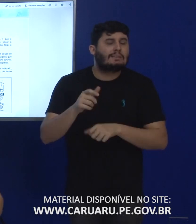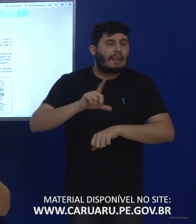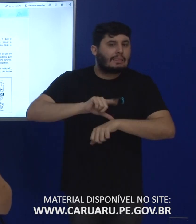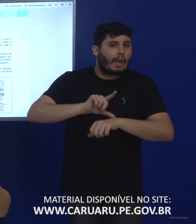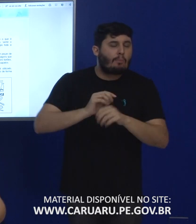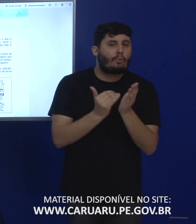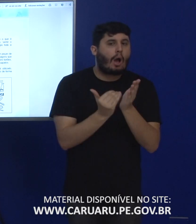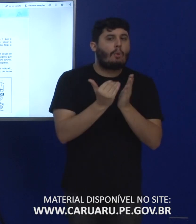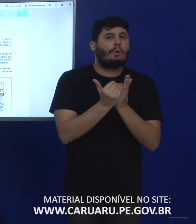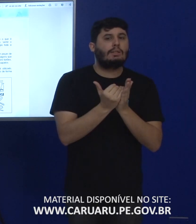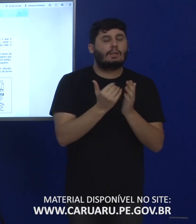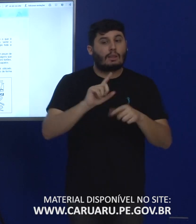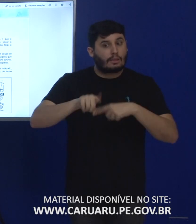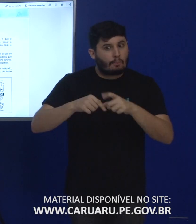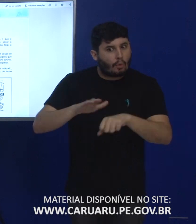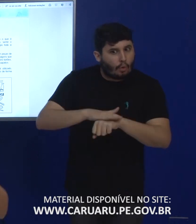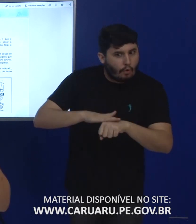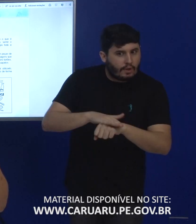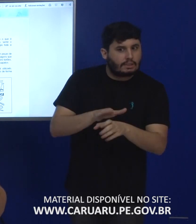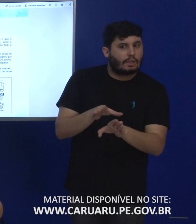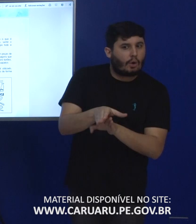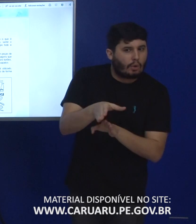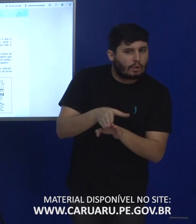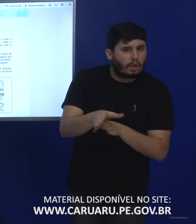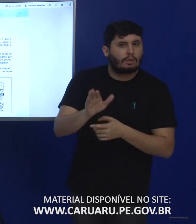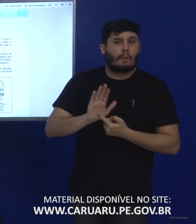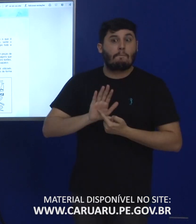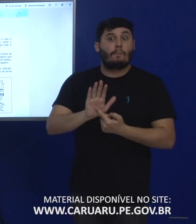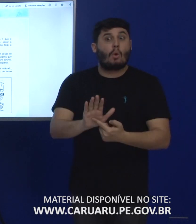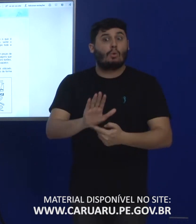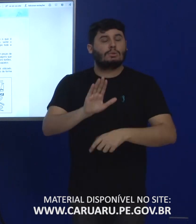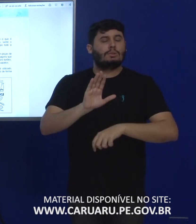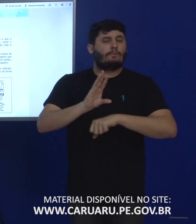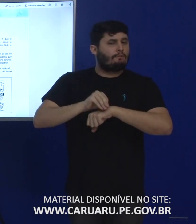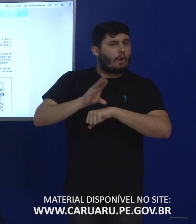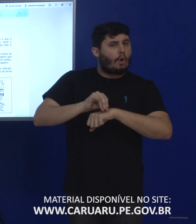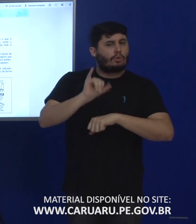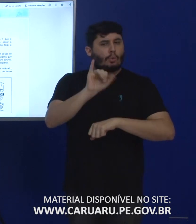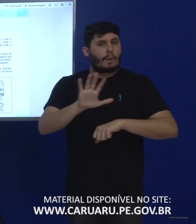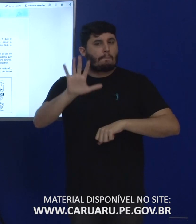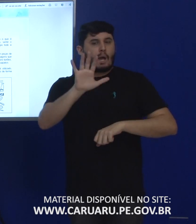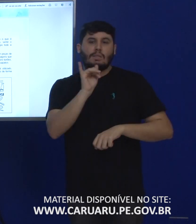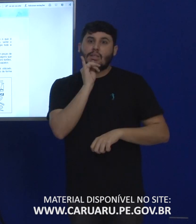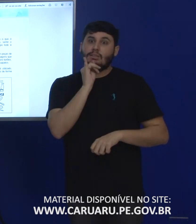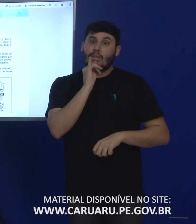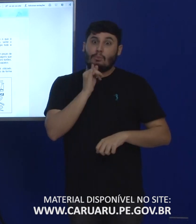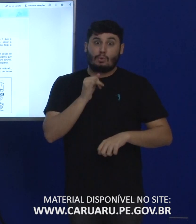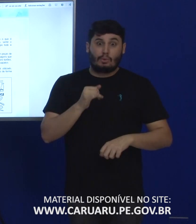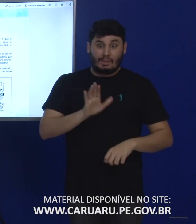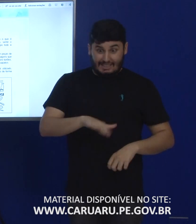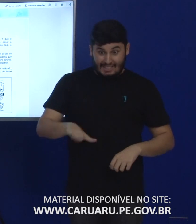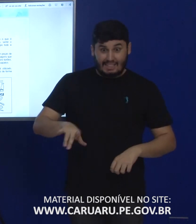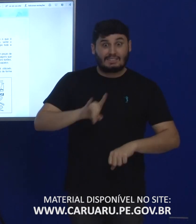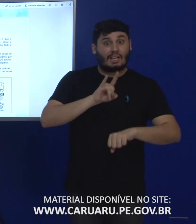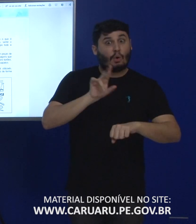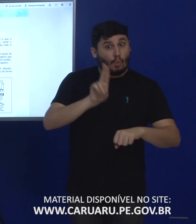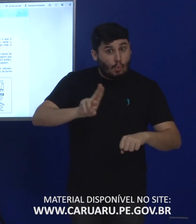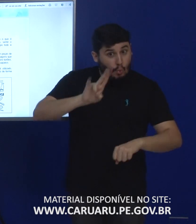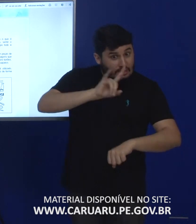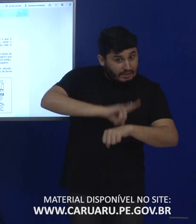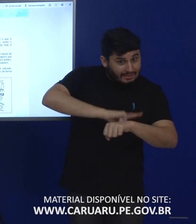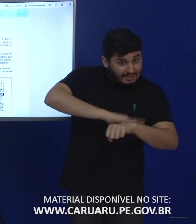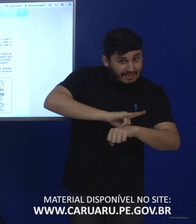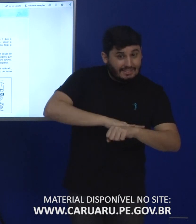tempo, conversa, orienta, mostra a imagem, se for possível, de criança utilizando o banheiro e sempre entendendo